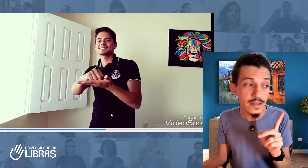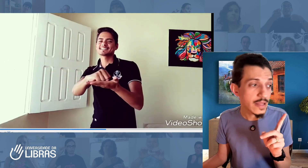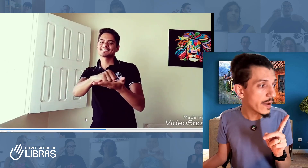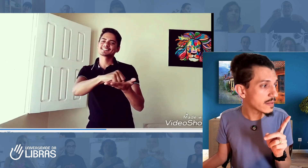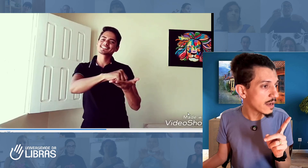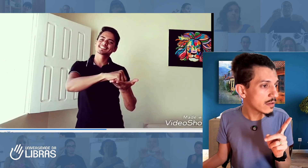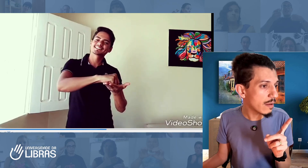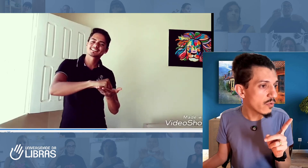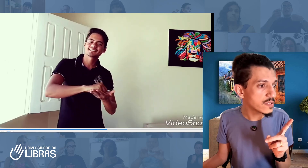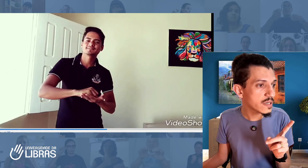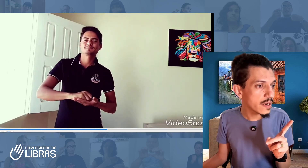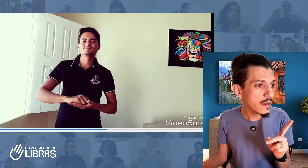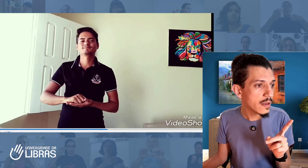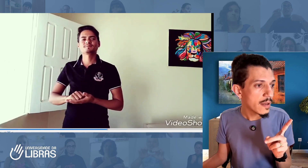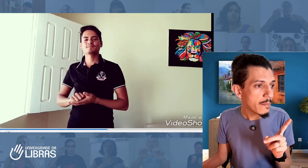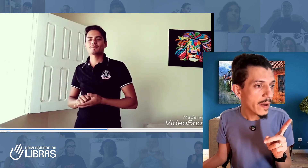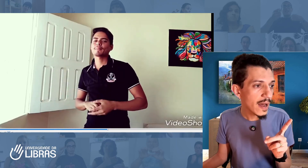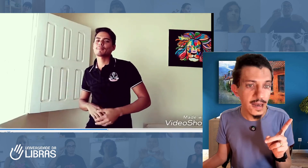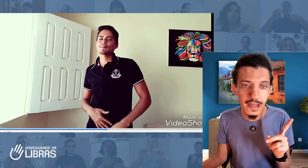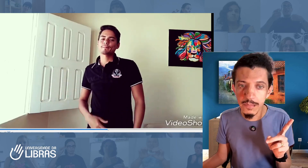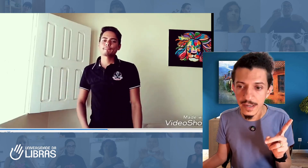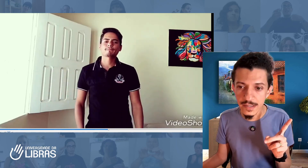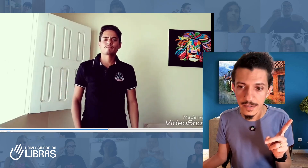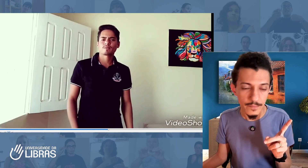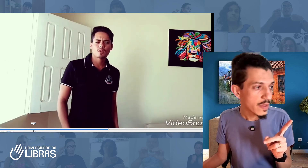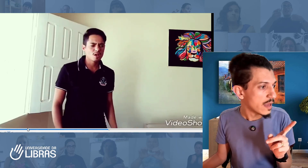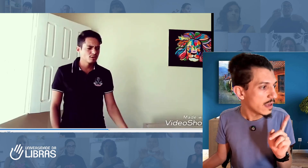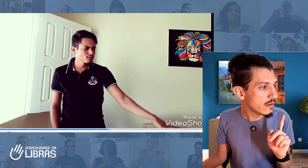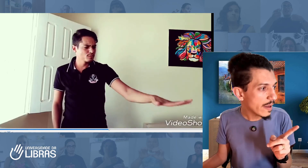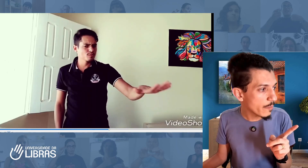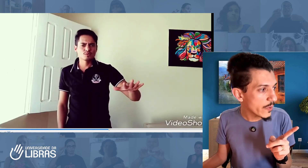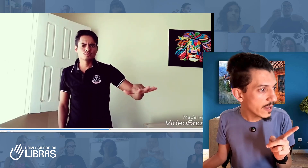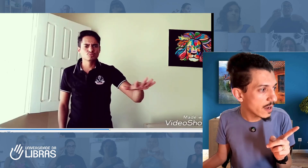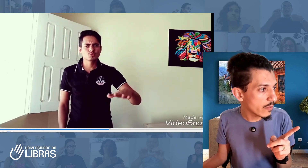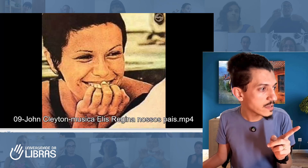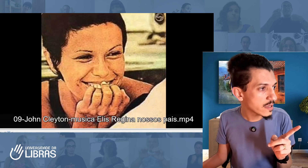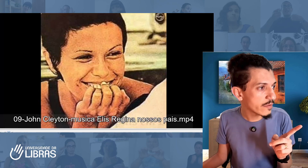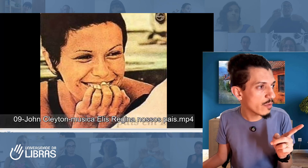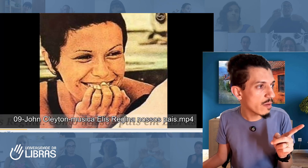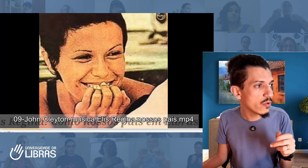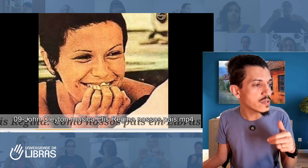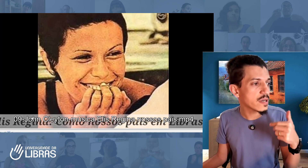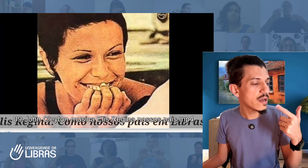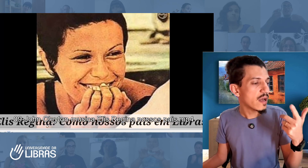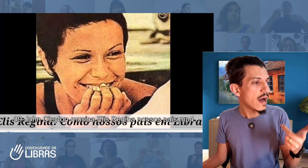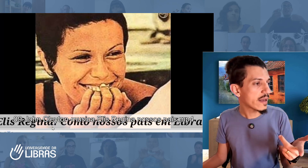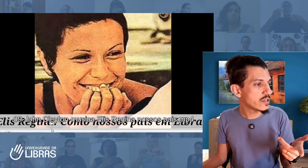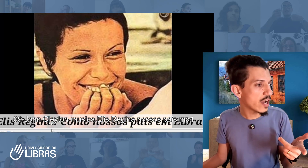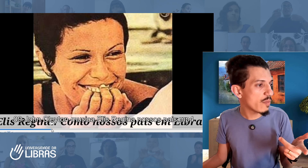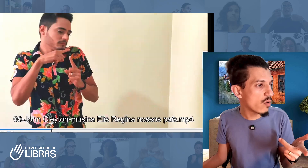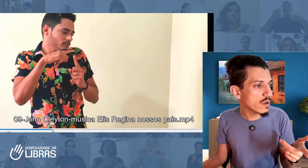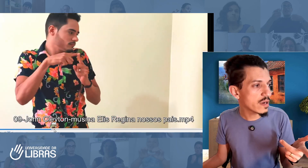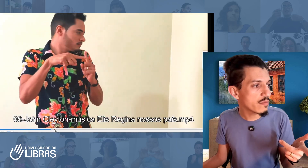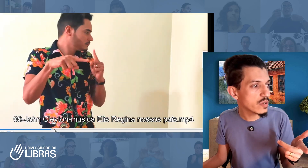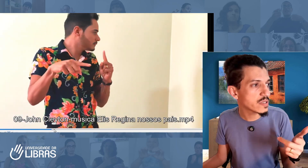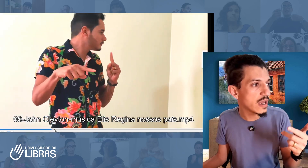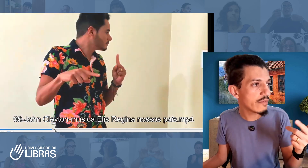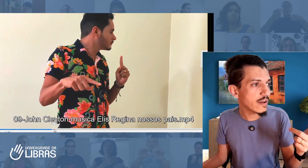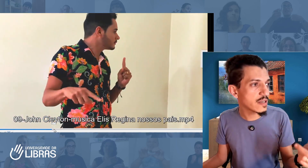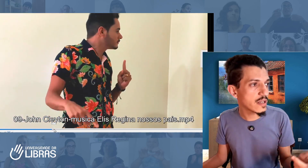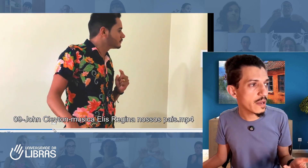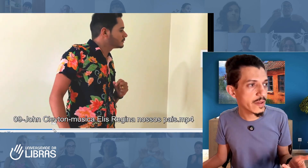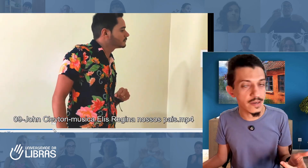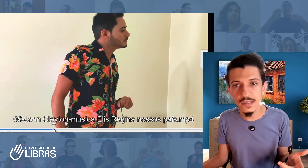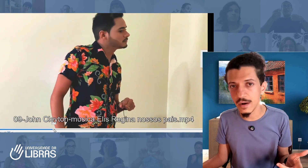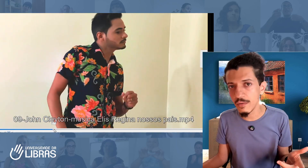Ele interpretando a música para Libras. E não parou por aí não, esse aqui foi uma música, aqui já é uma outra música, ele